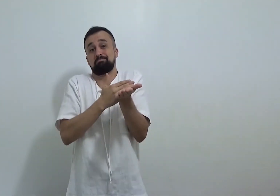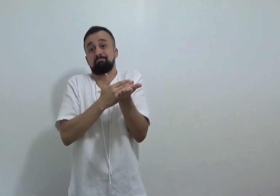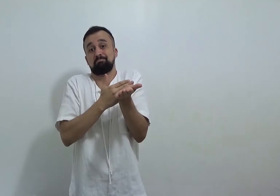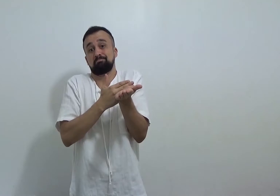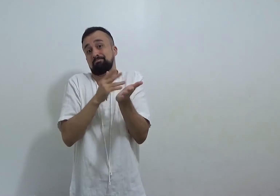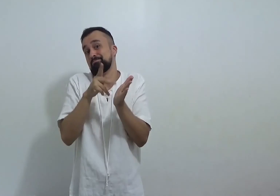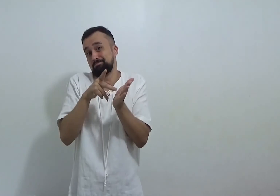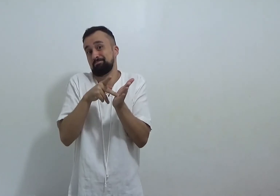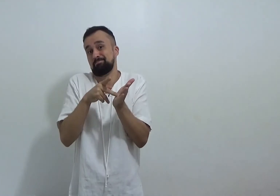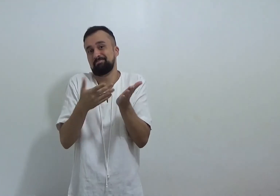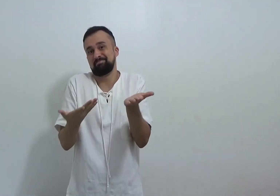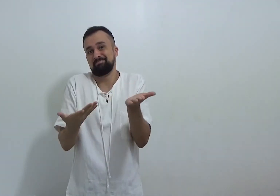Então, como começar?